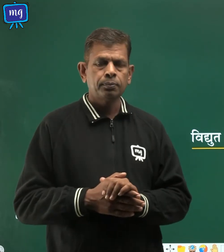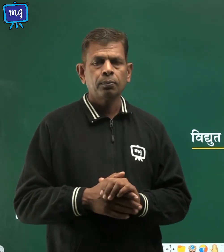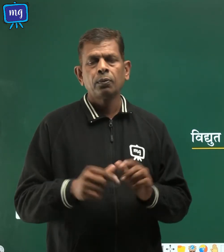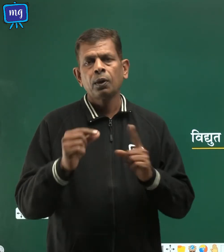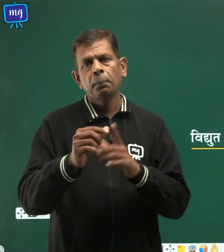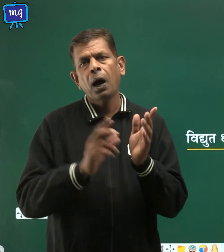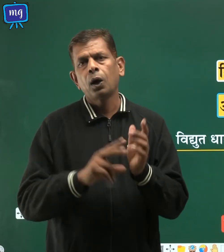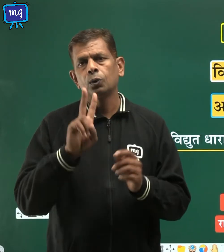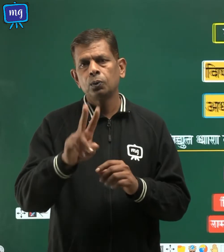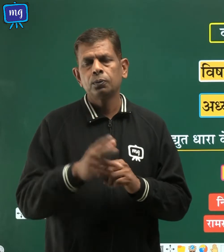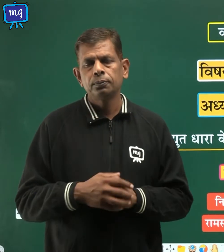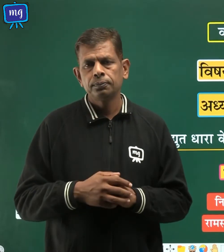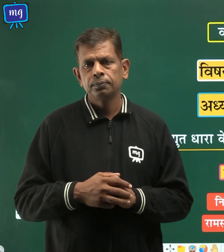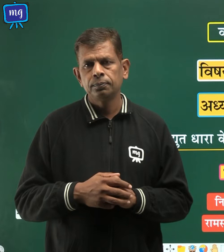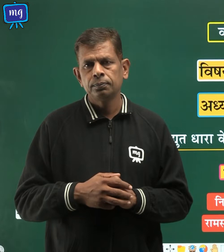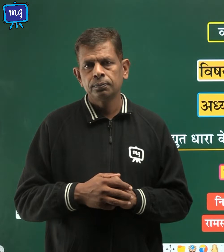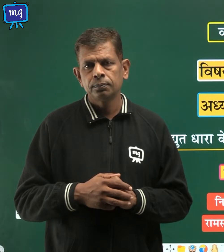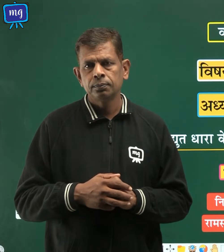भाग 2।